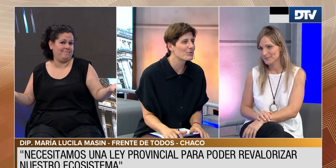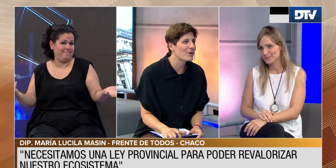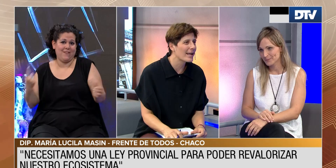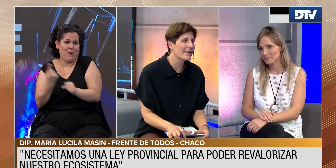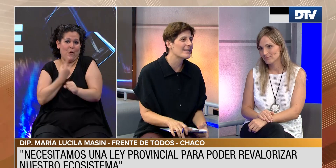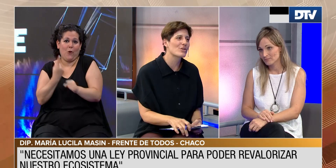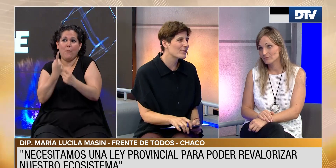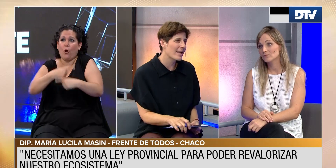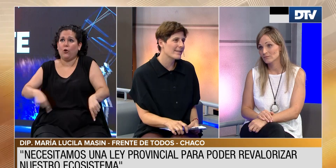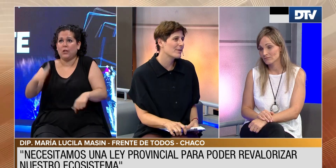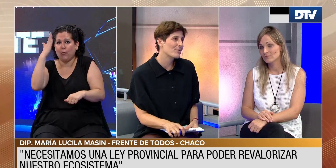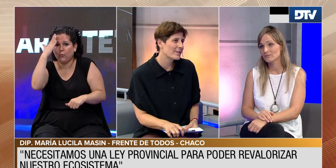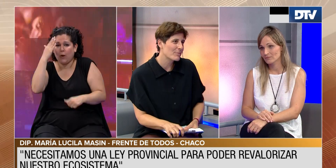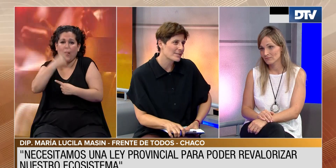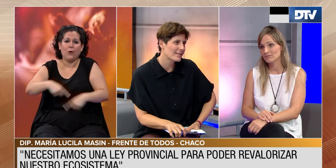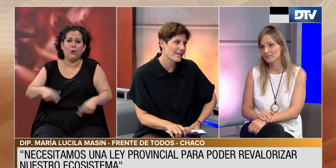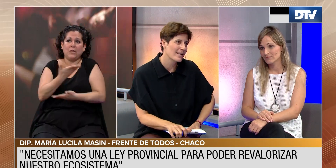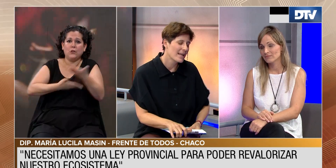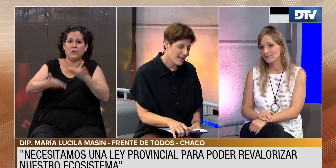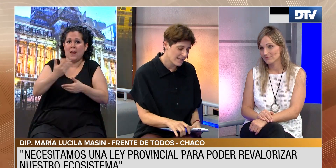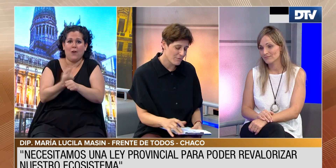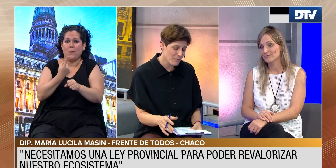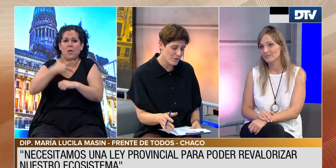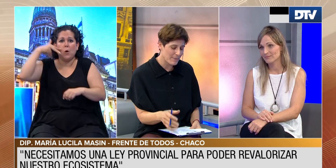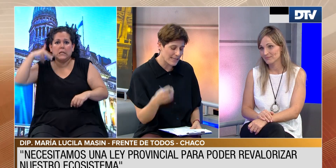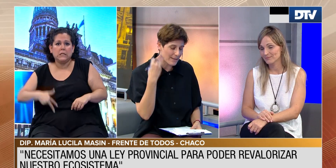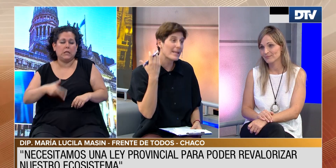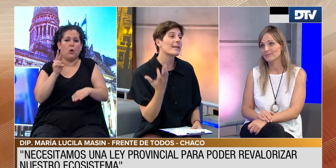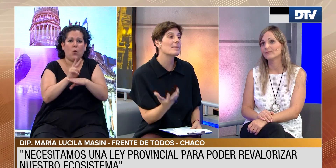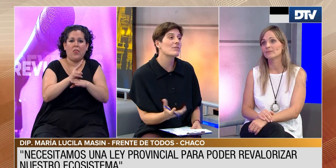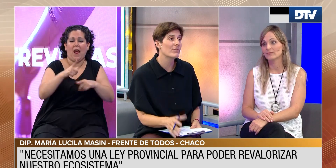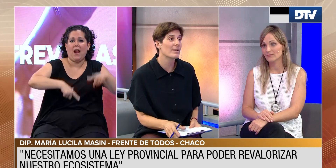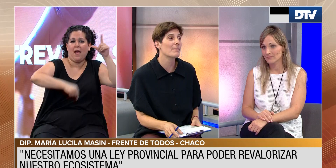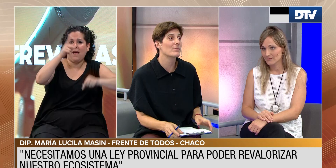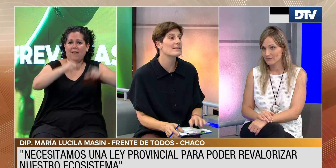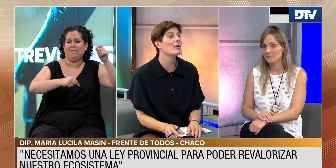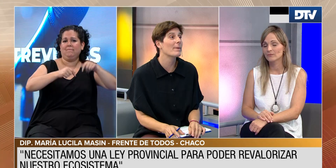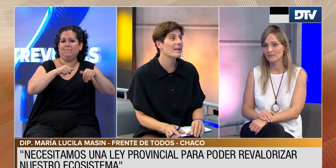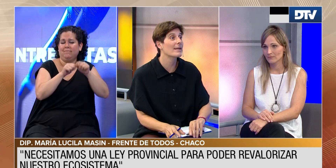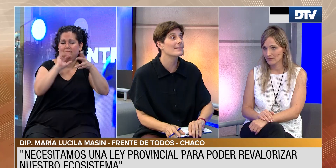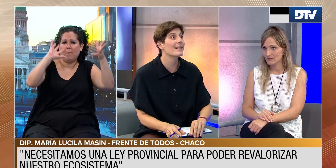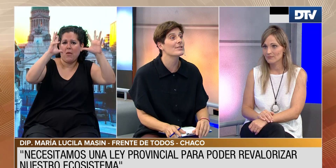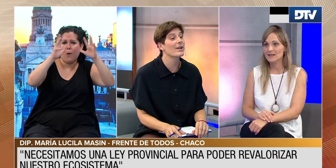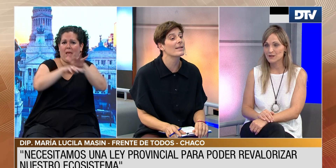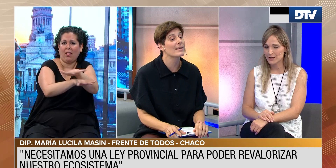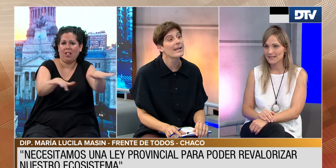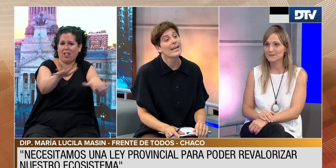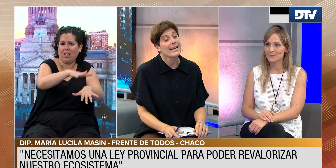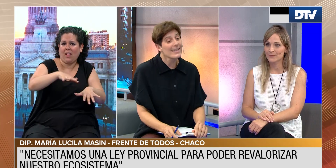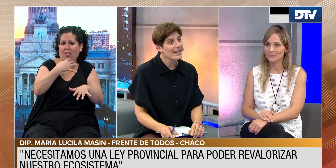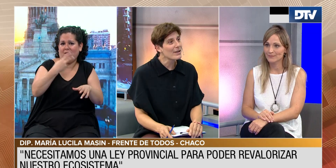actividad cultural ni social de ningún tipo. Así que es fundamental también la transmisión de la importancia de los parques